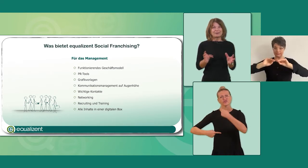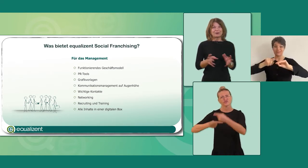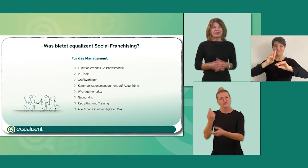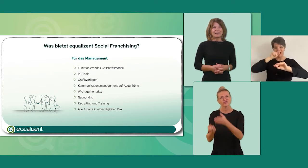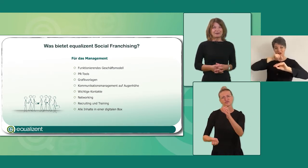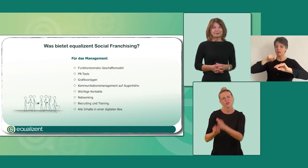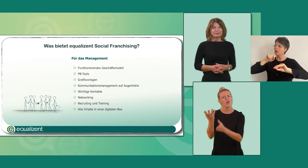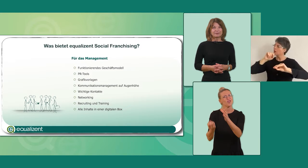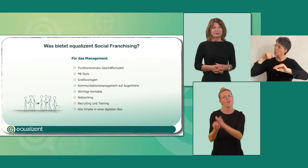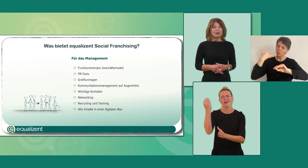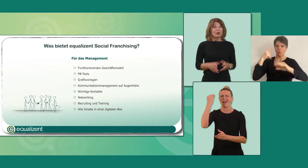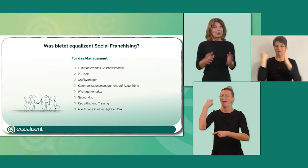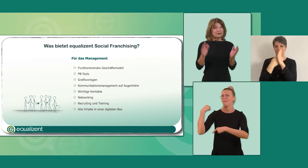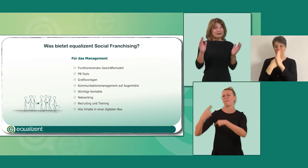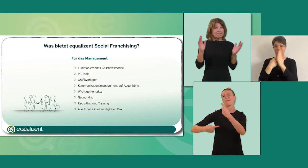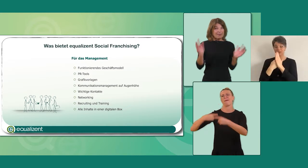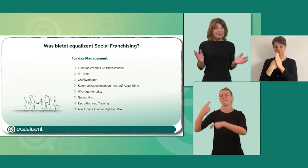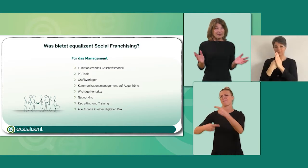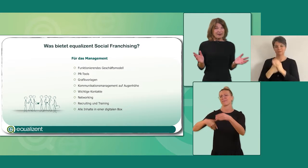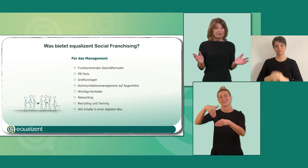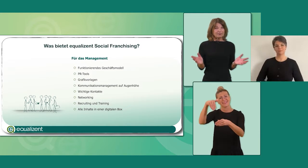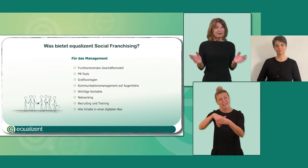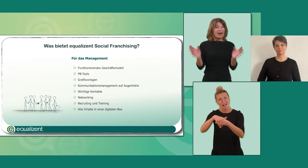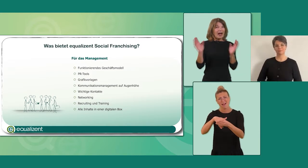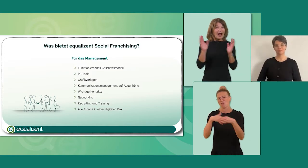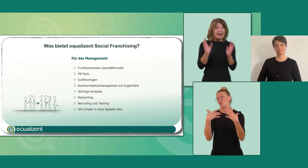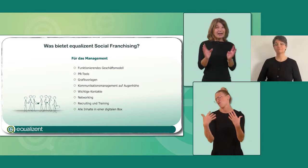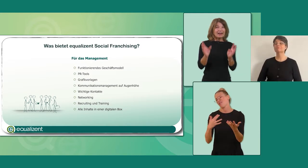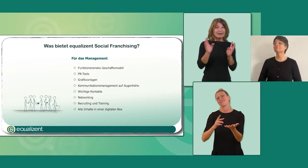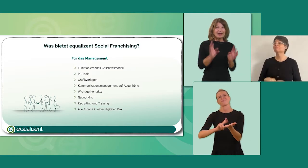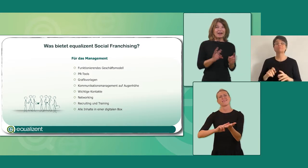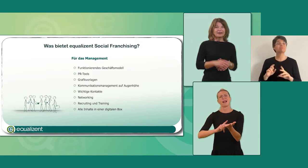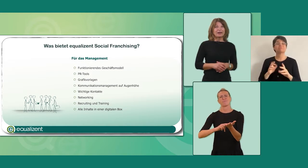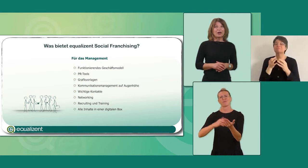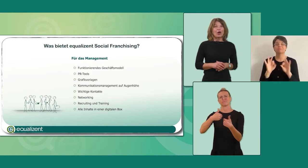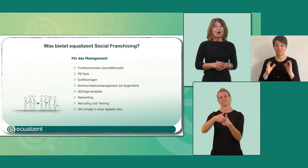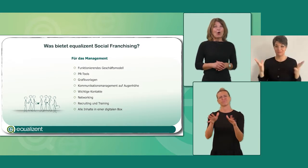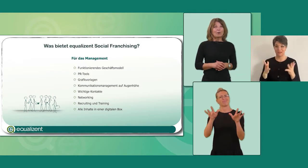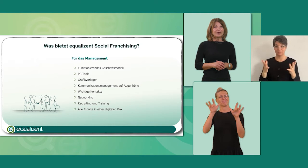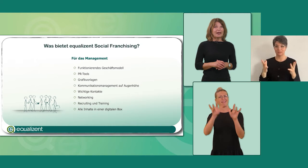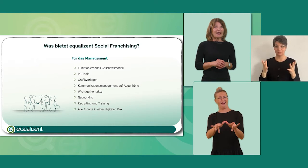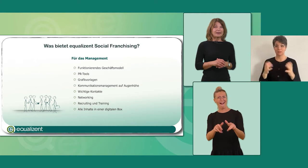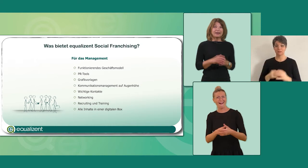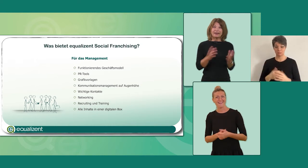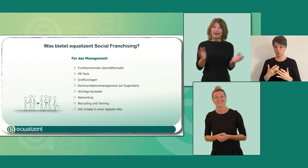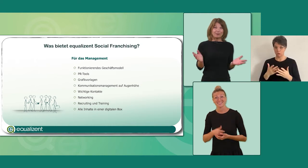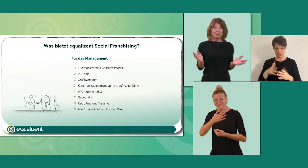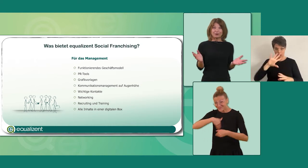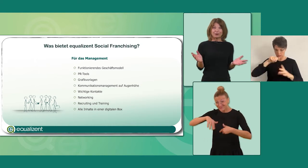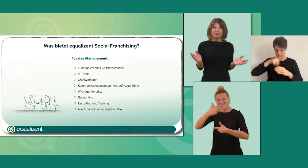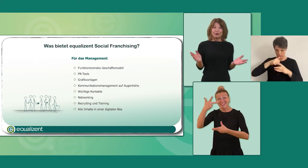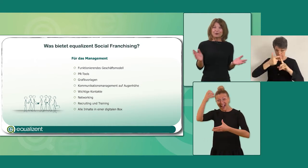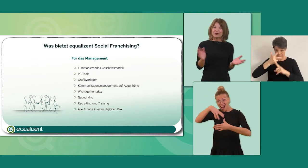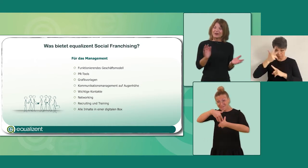in diesem Unternehmen. Und das Beste, alle Inhalte kommen in einer digitalen